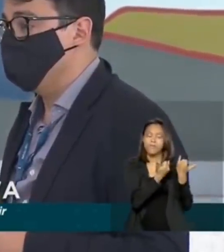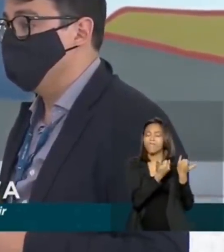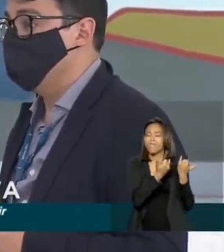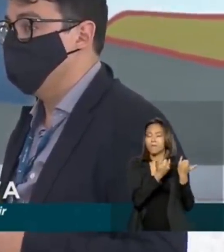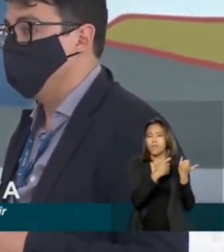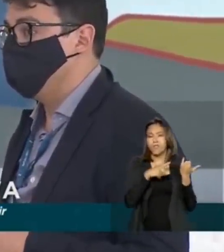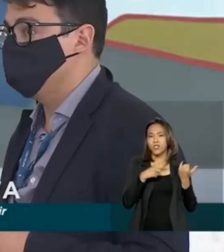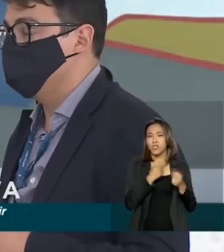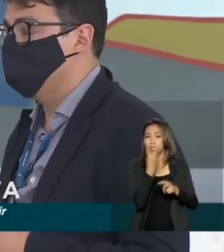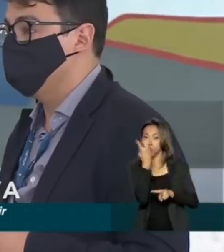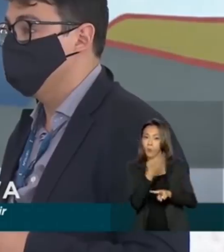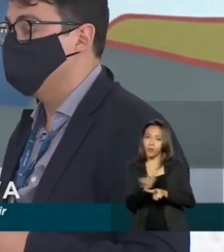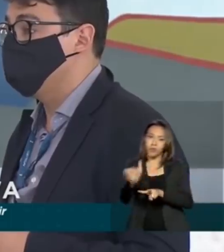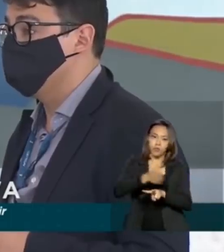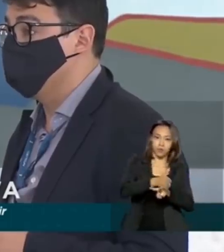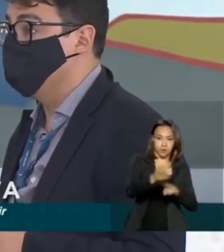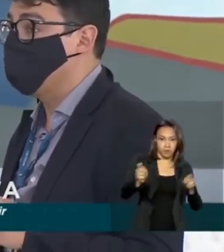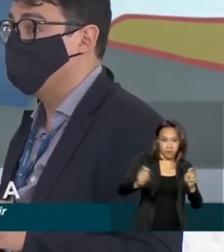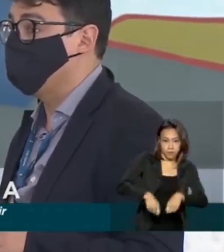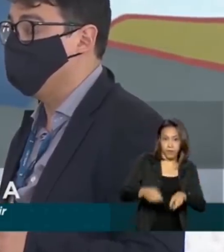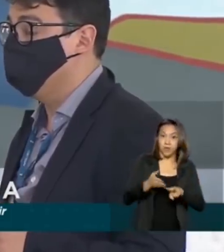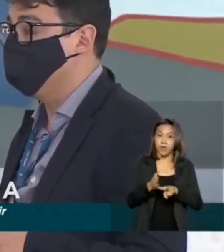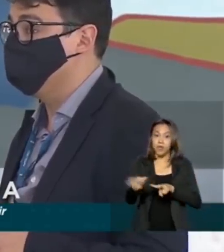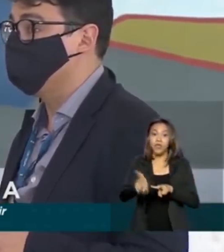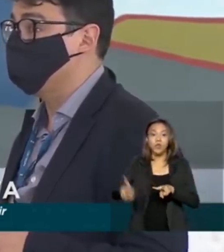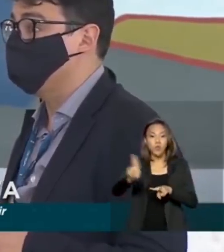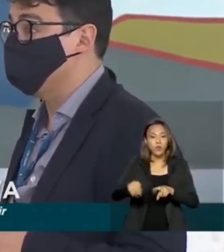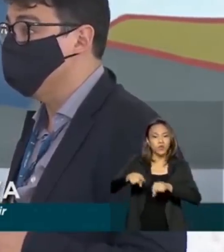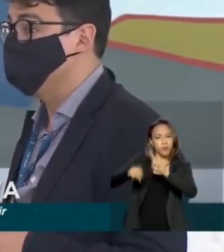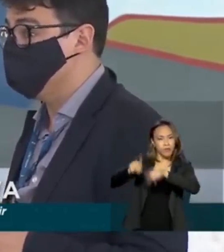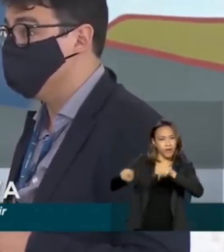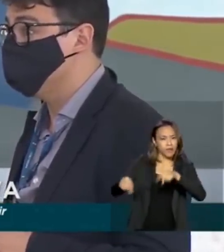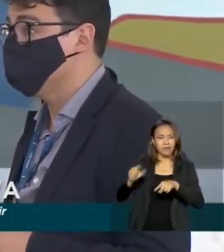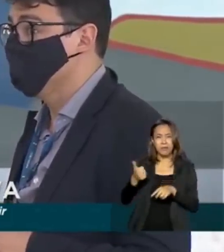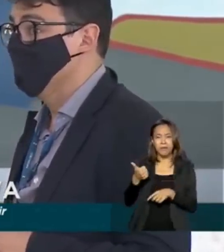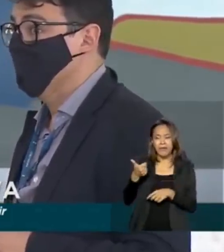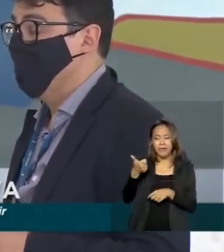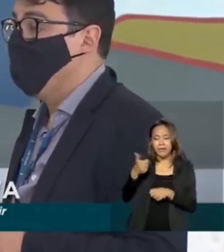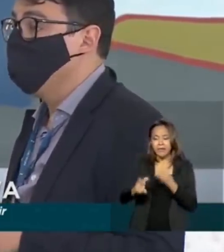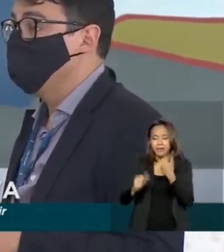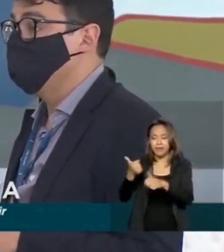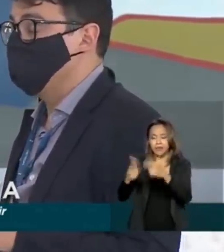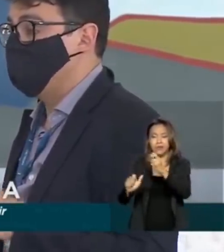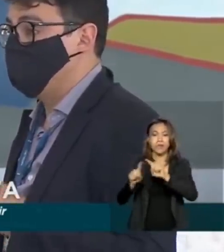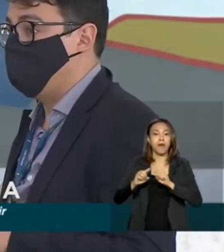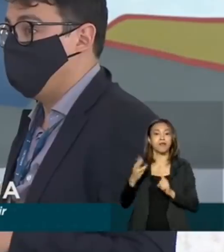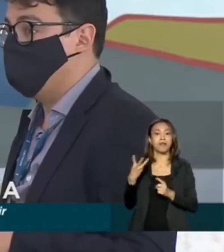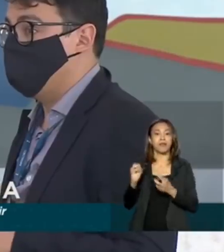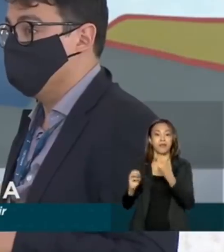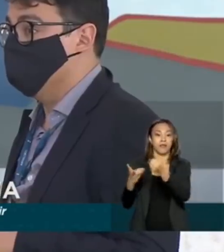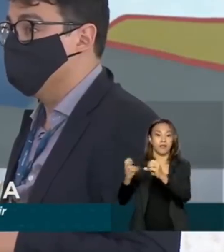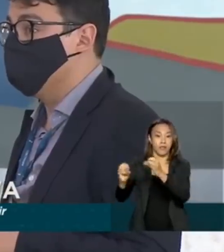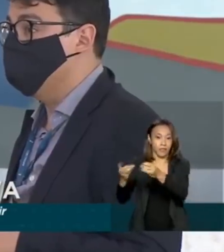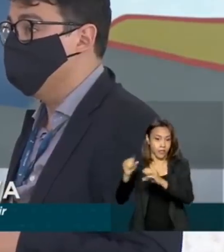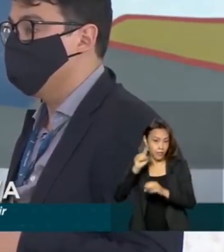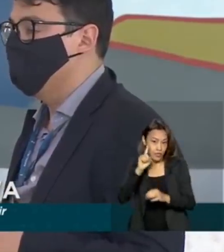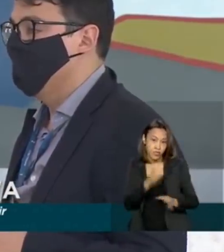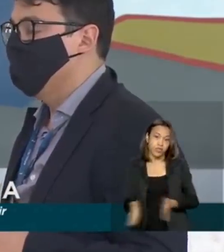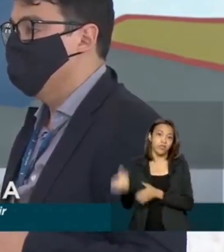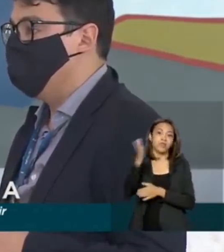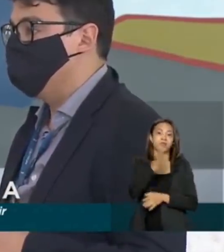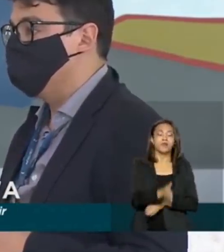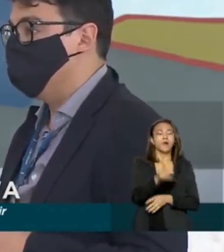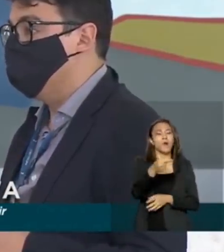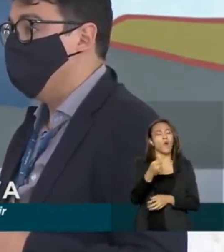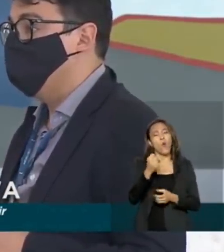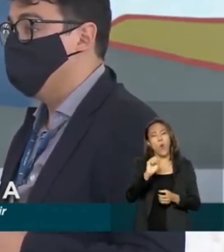possibilidades, que o ICMS use uma variação não a cada 15, mas a cada 30 dias, ou se usar a variação de 15,